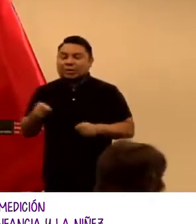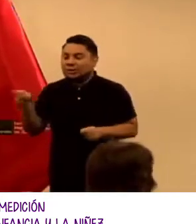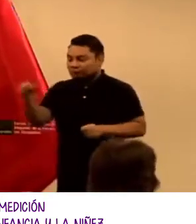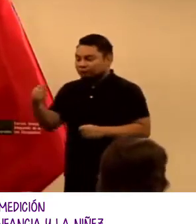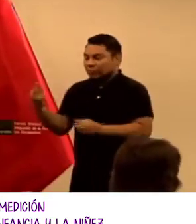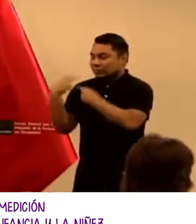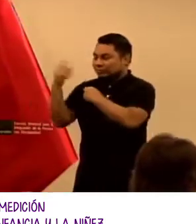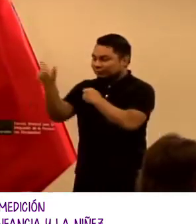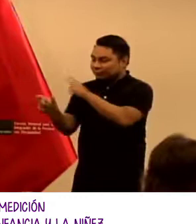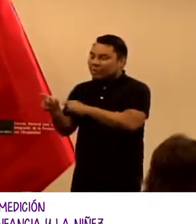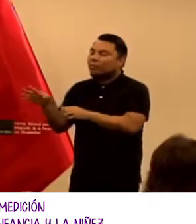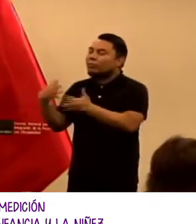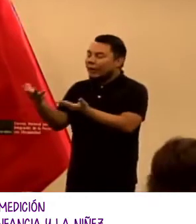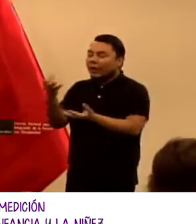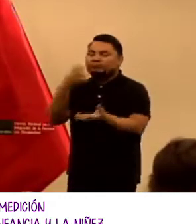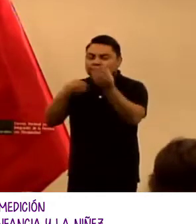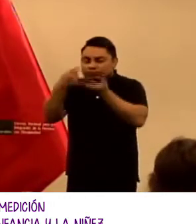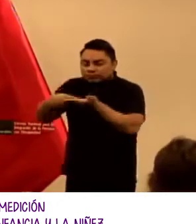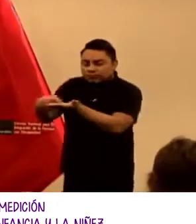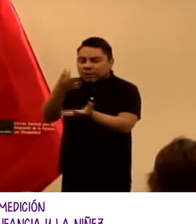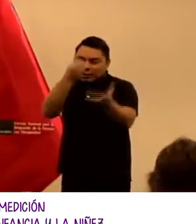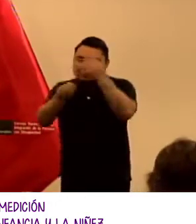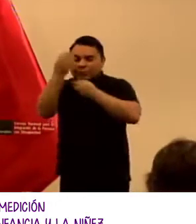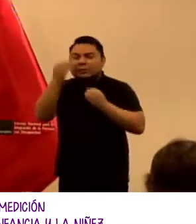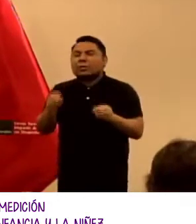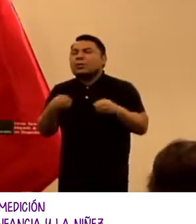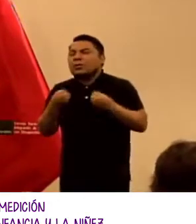tener justamente una retroalimentación sobre cómo